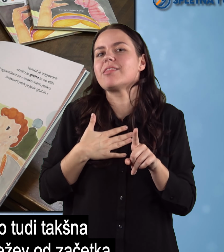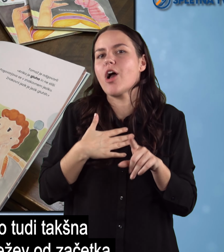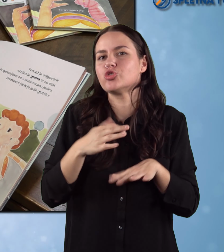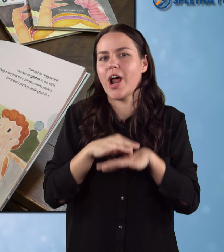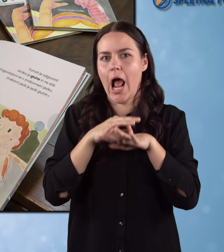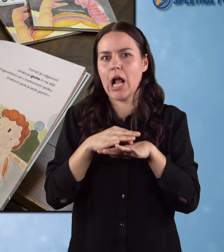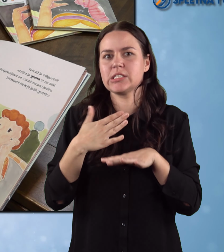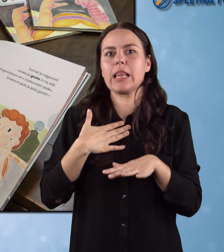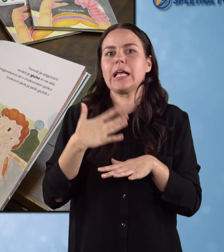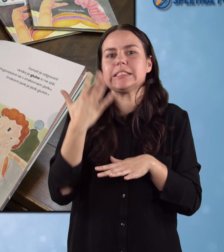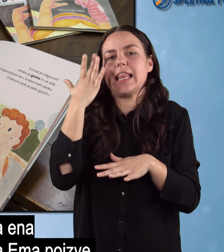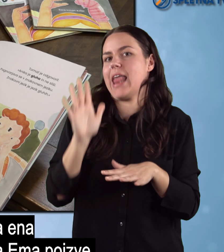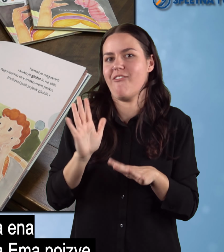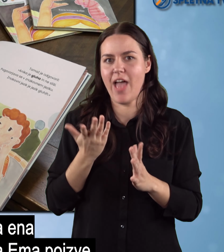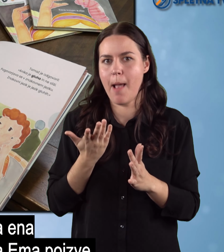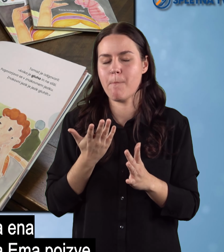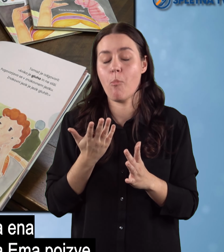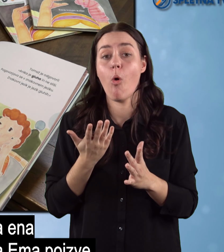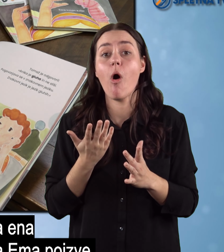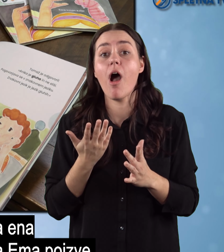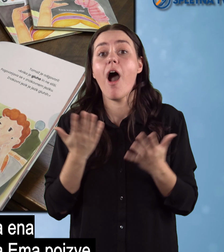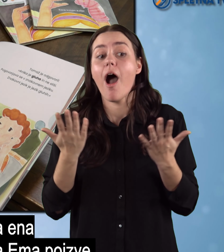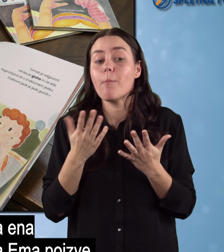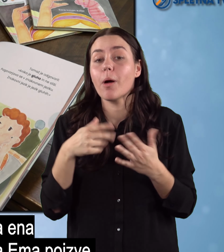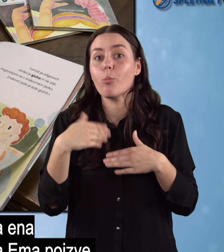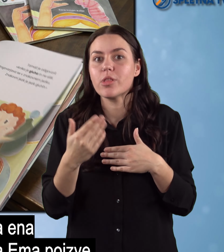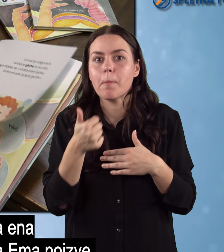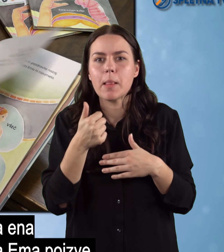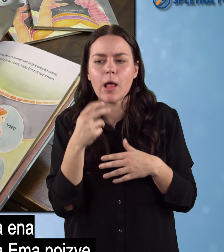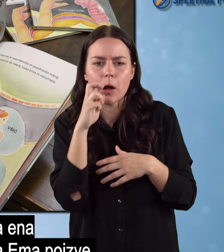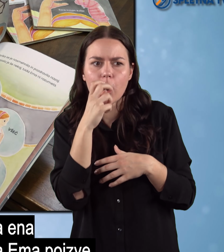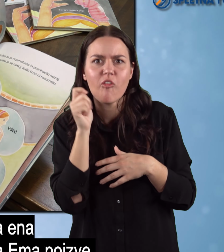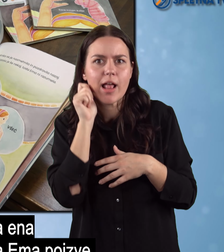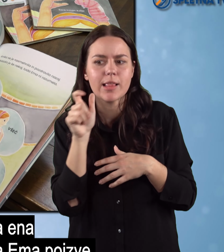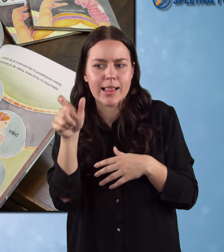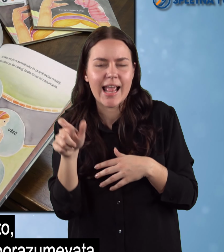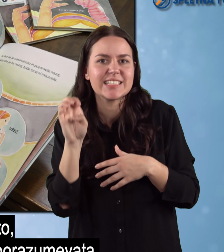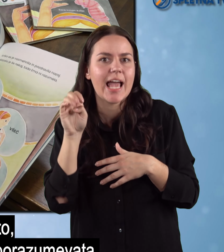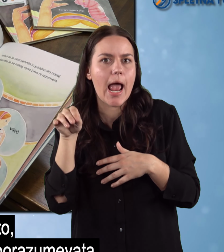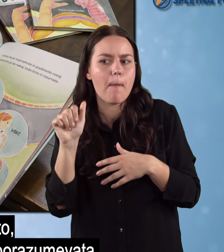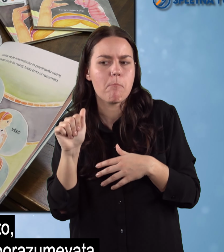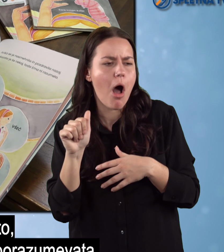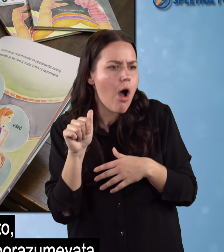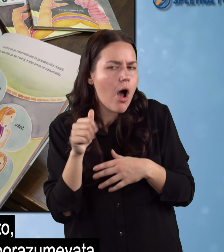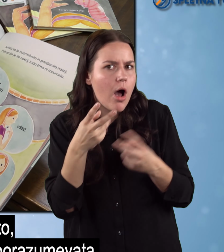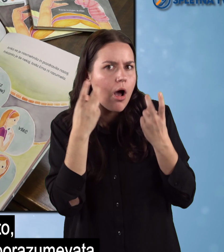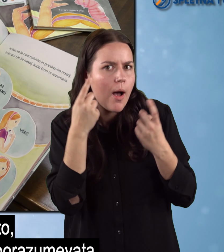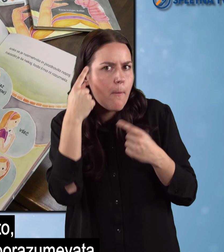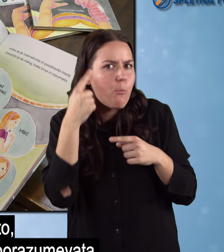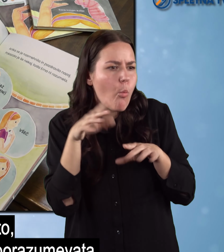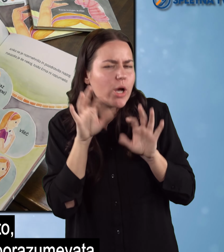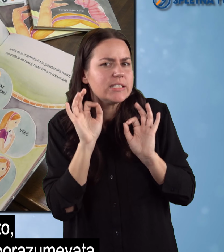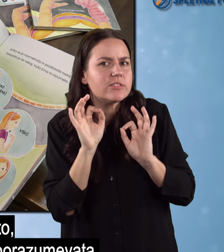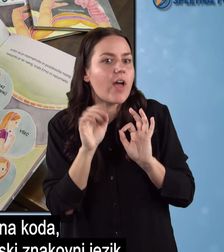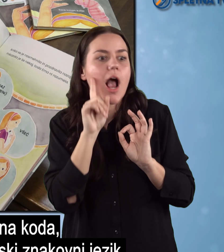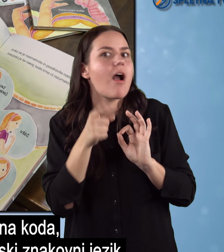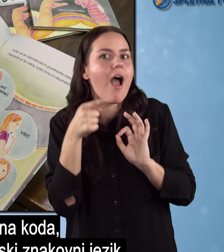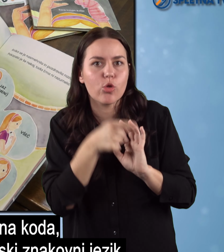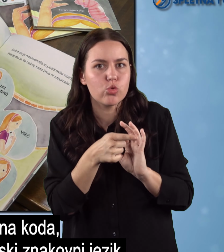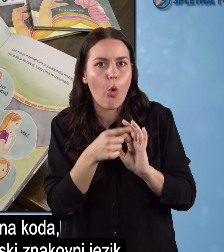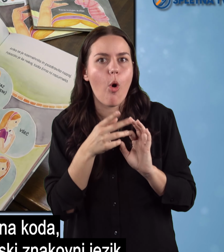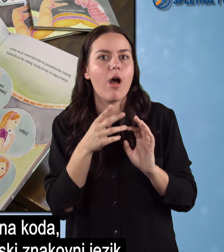začetka. Ampak potem ena radovedna deklica Ema pa poizve, kaj to je, kako se onadva sporazumevata, da to